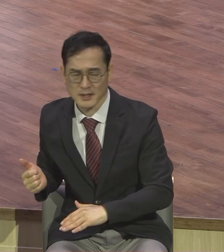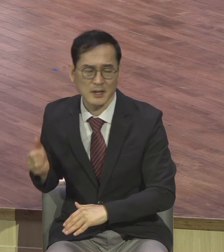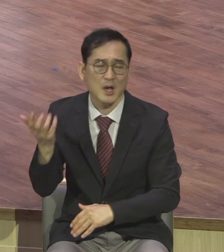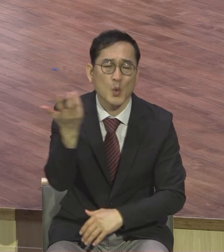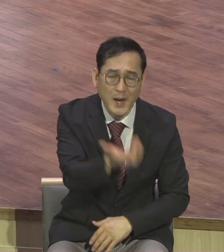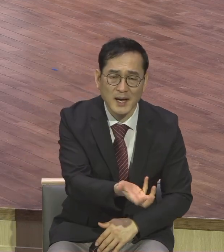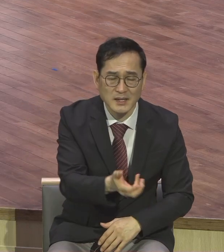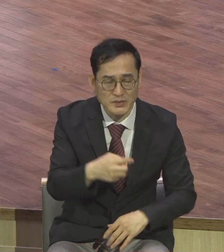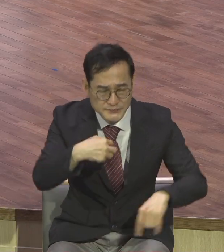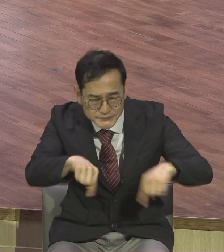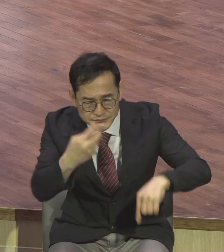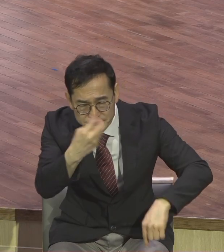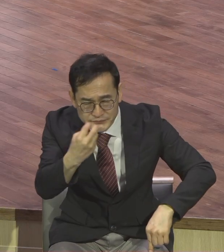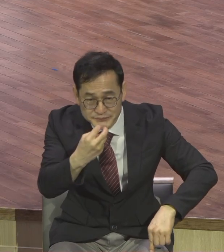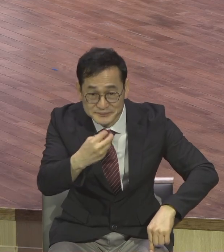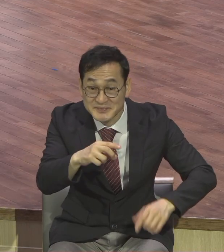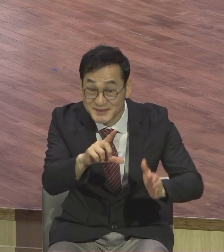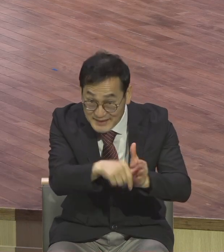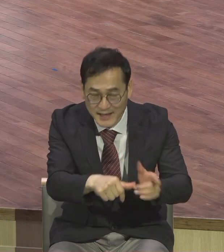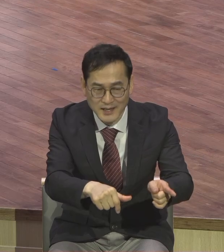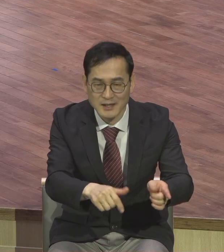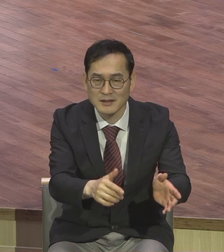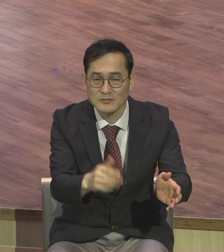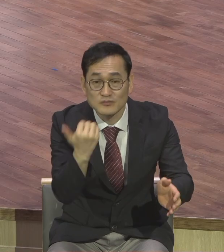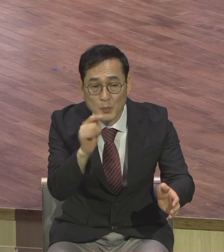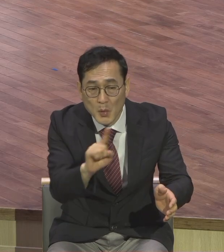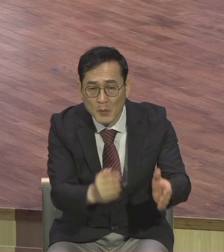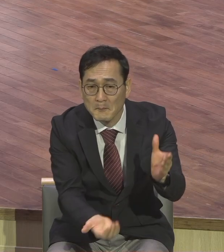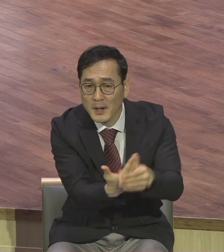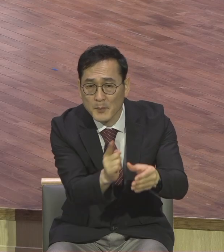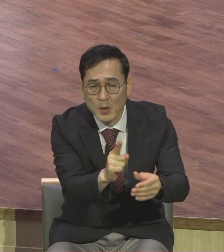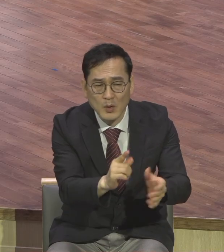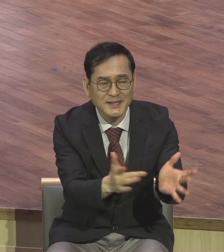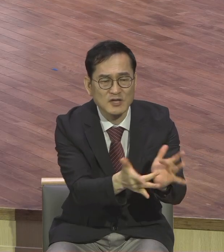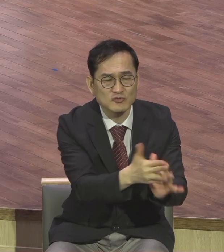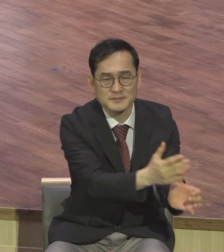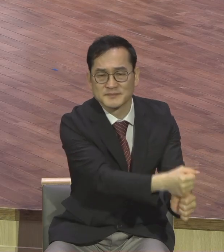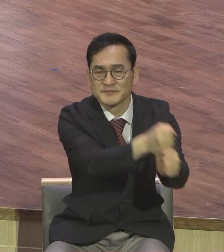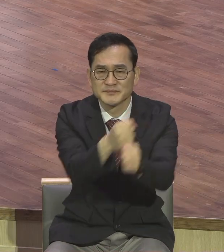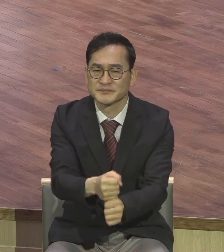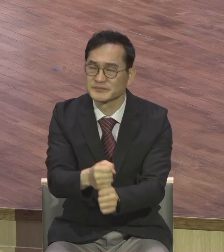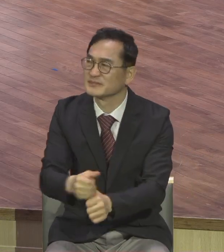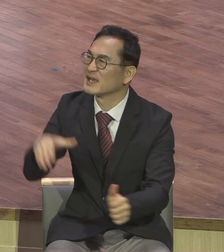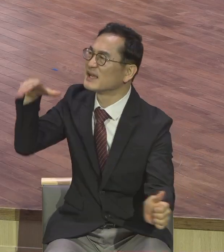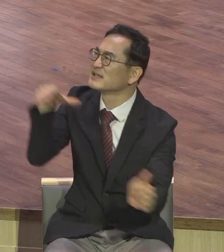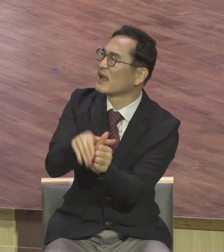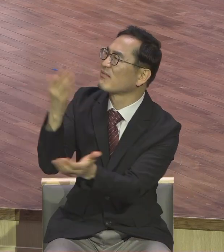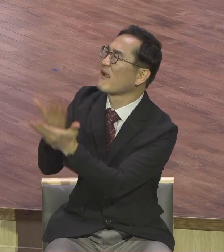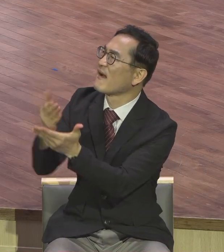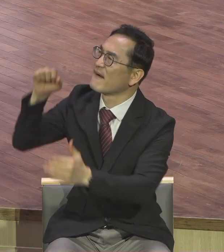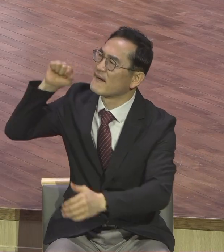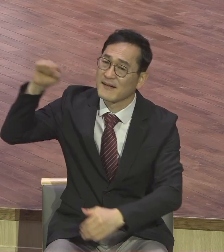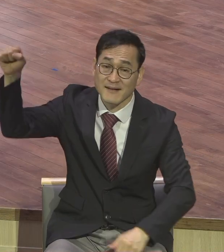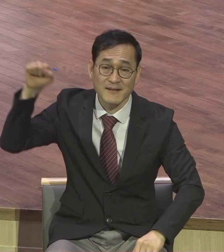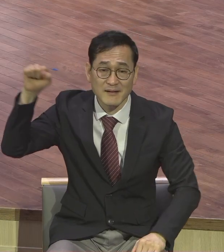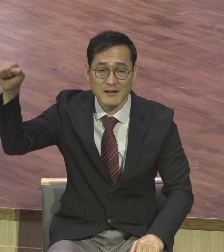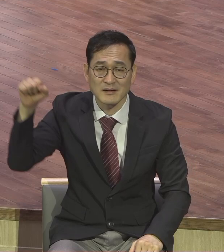그때 마침 유대인들이 예수님을 잡아다가 불법 재판해가지고 사형시켜달라고 사건 올린 겁니다.